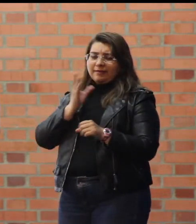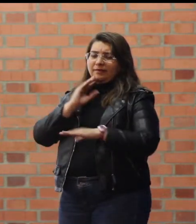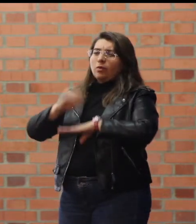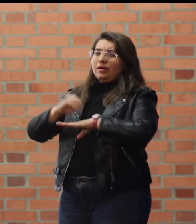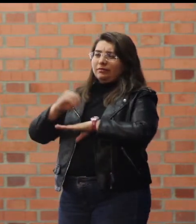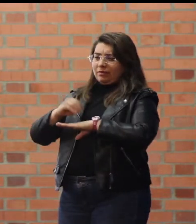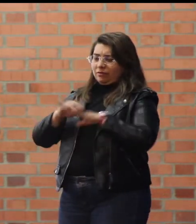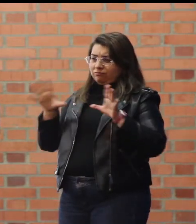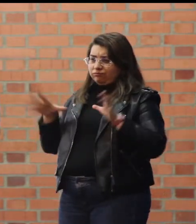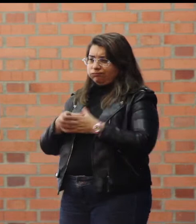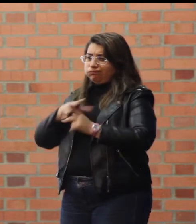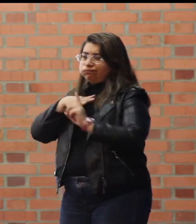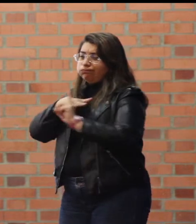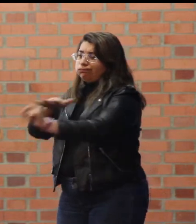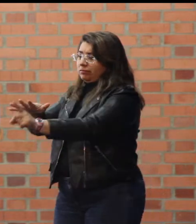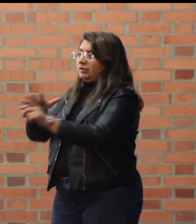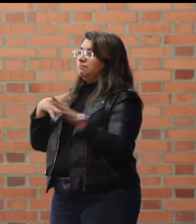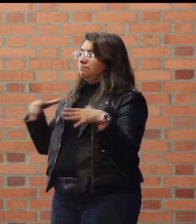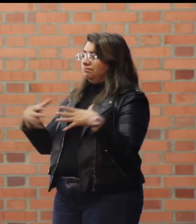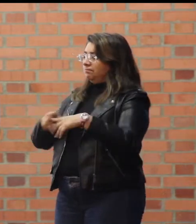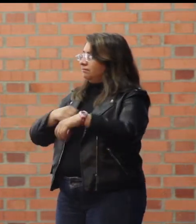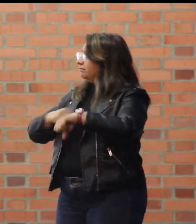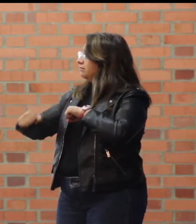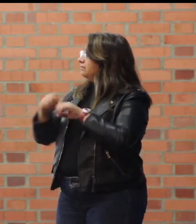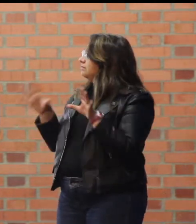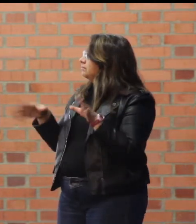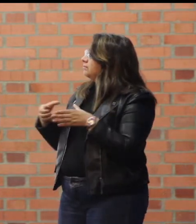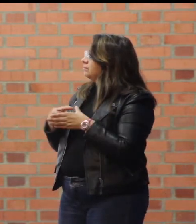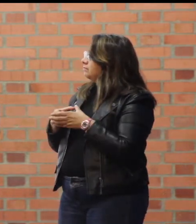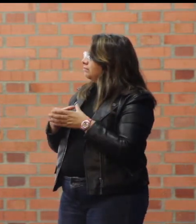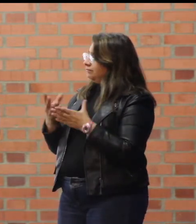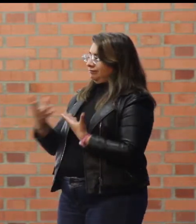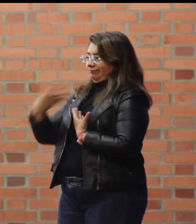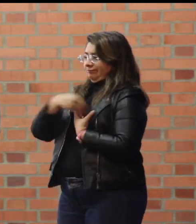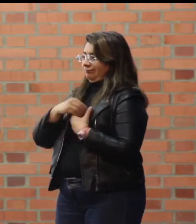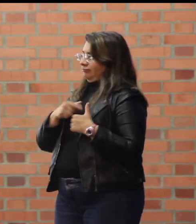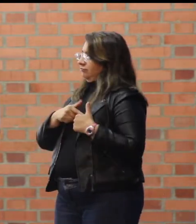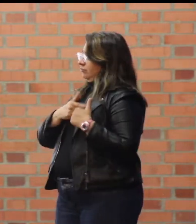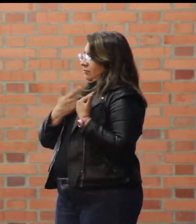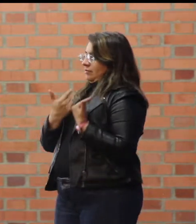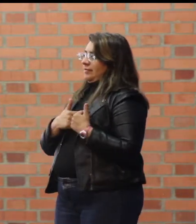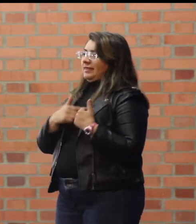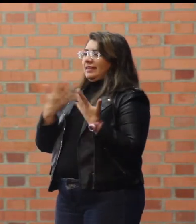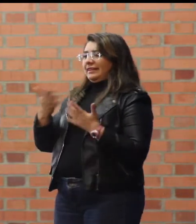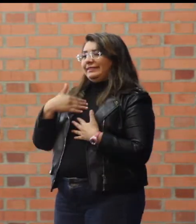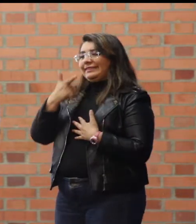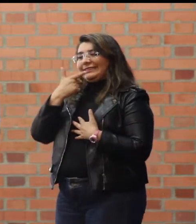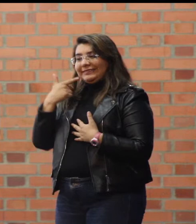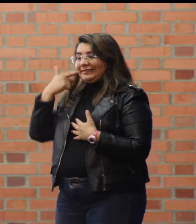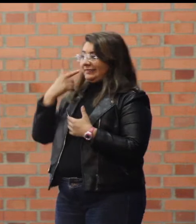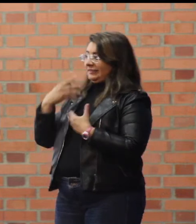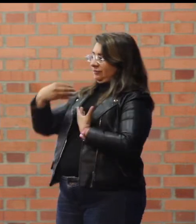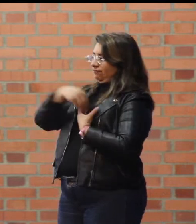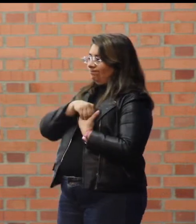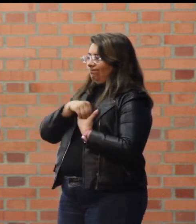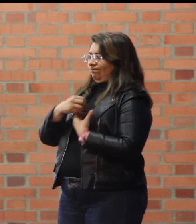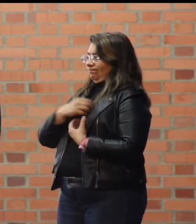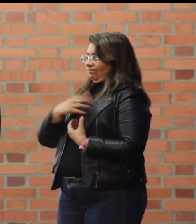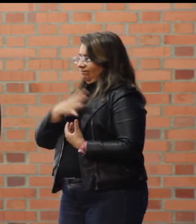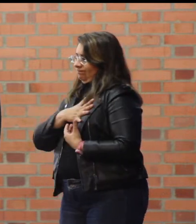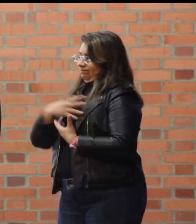en los orígenes de la fundación de la mesa está en su corazón la despenalización total del aborto en el país